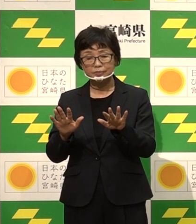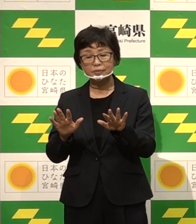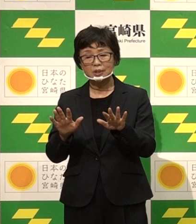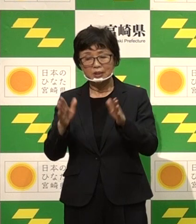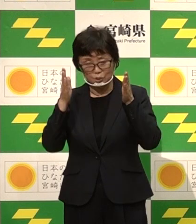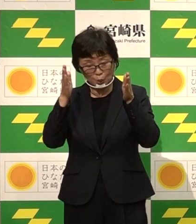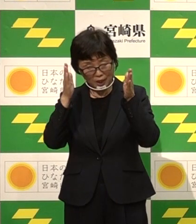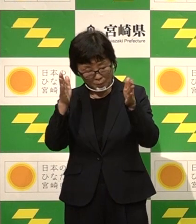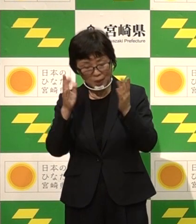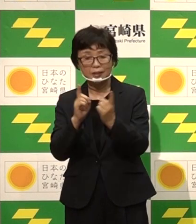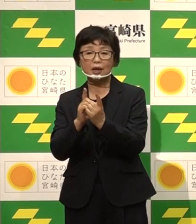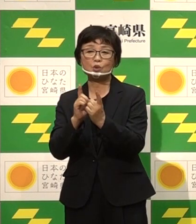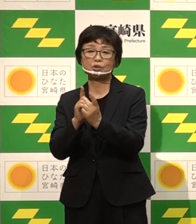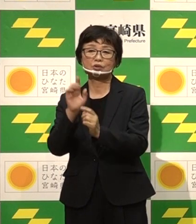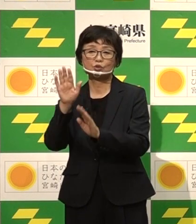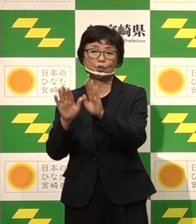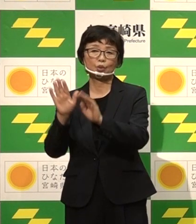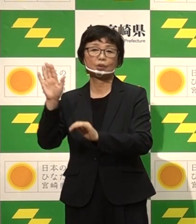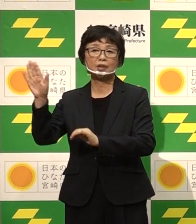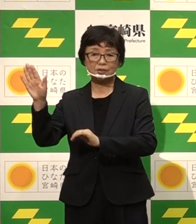一生懸命今対応しているところでございます。